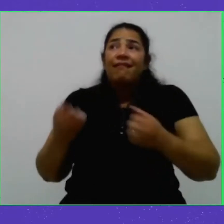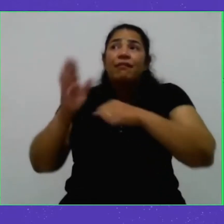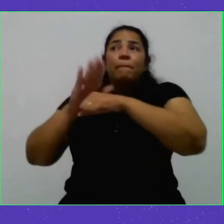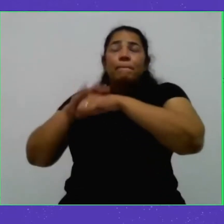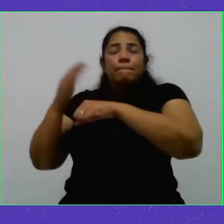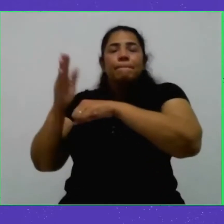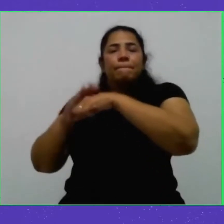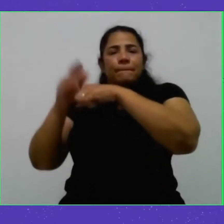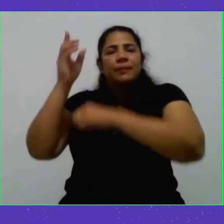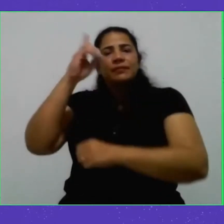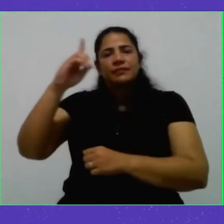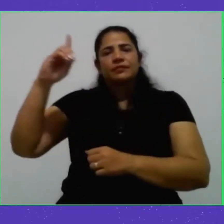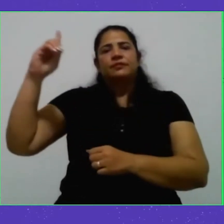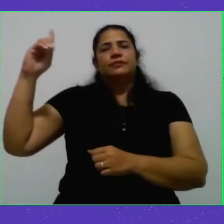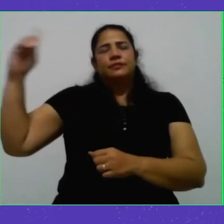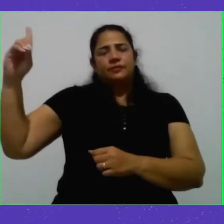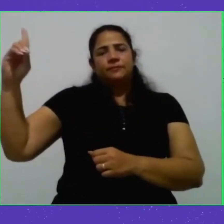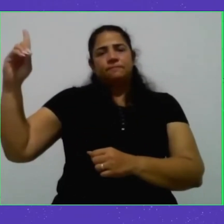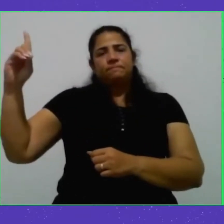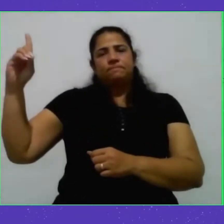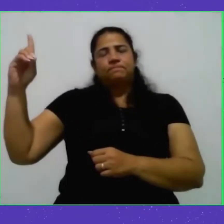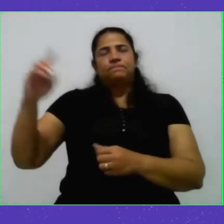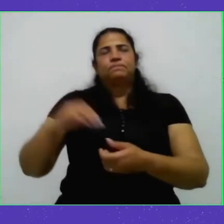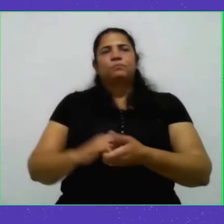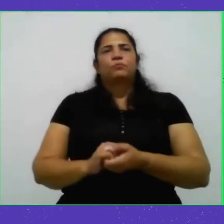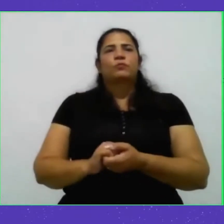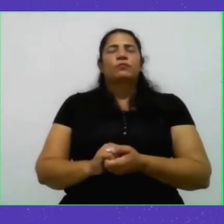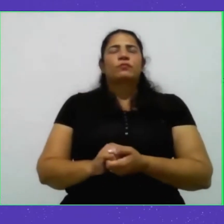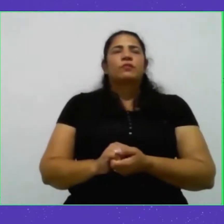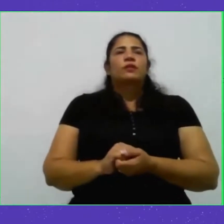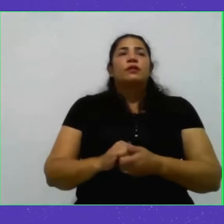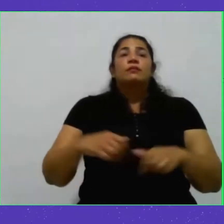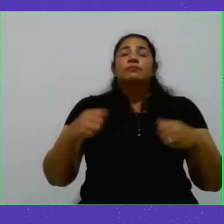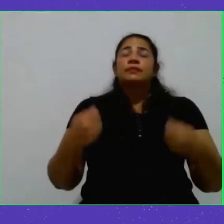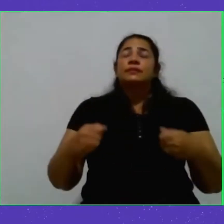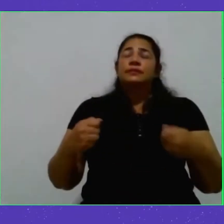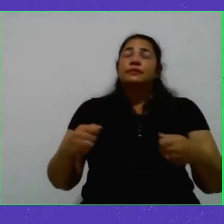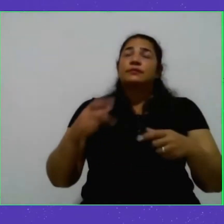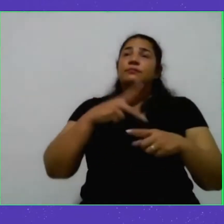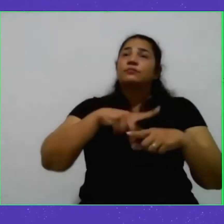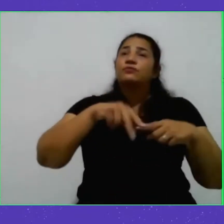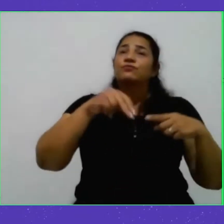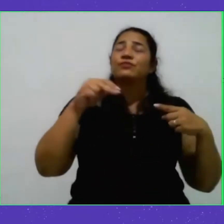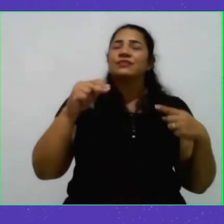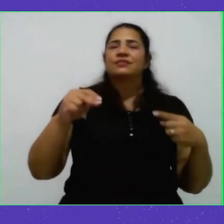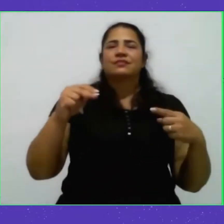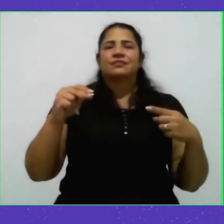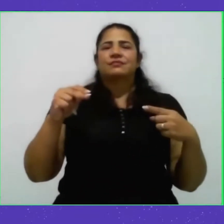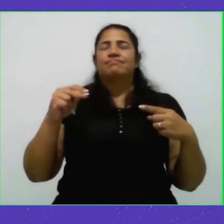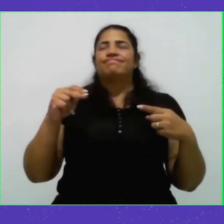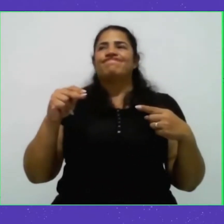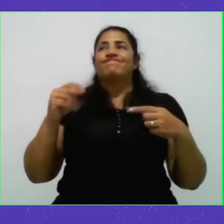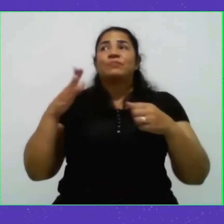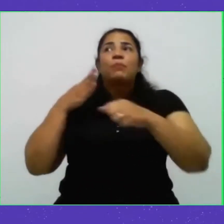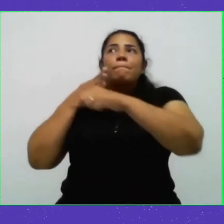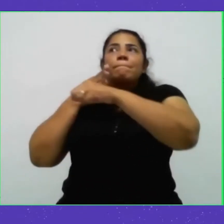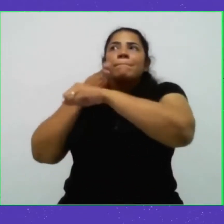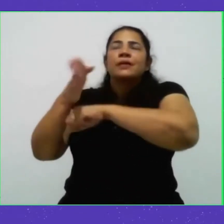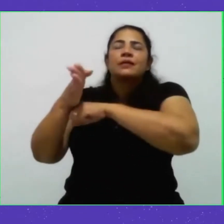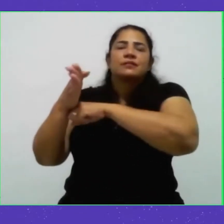entraremos na manifestação do reino dos céus. Aleluia! Então essa é